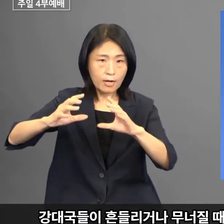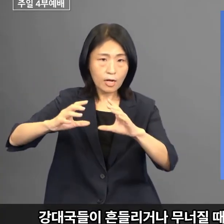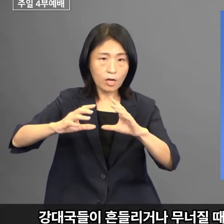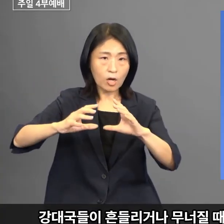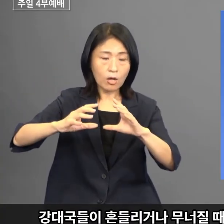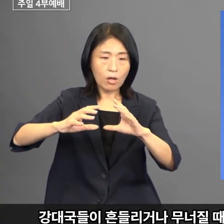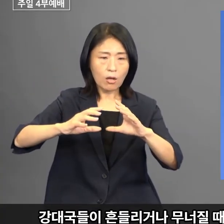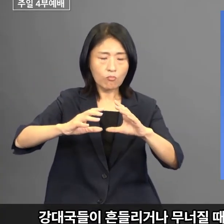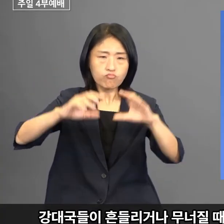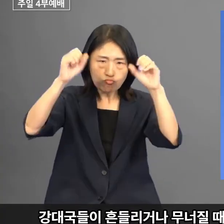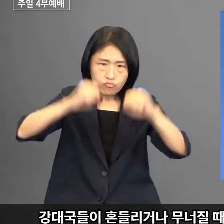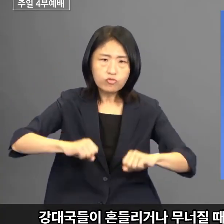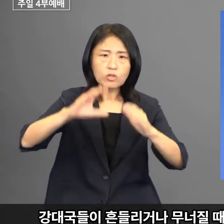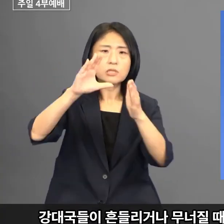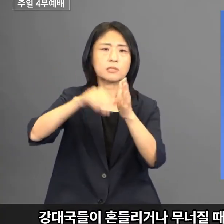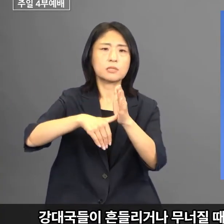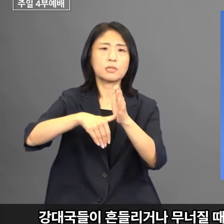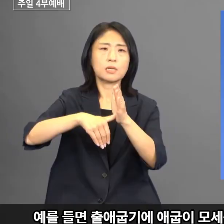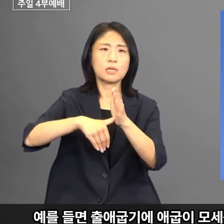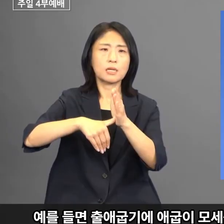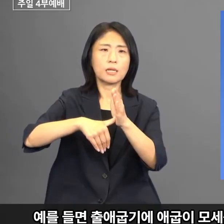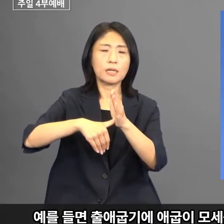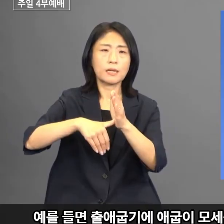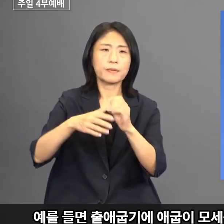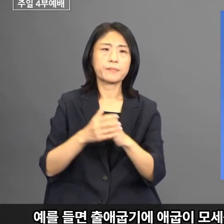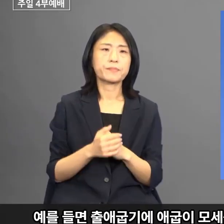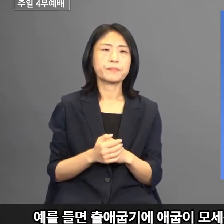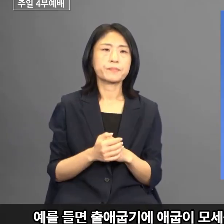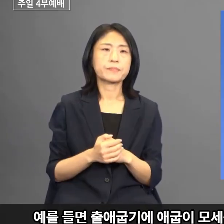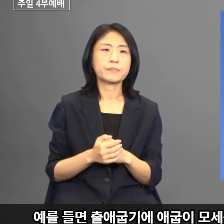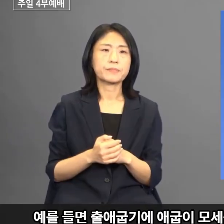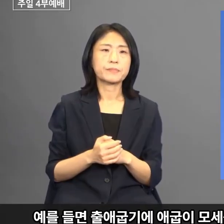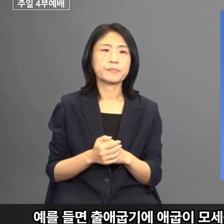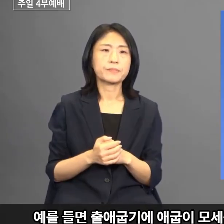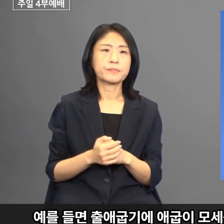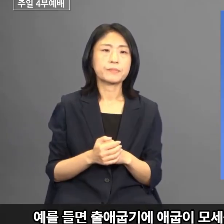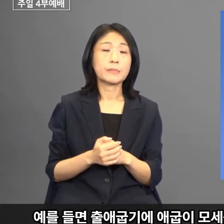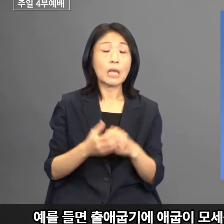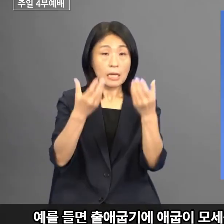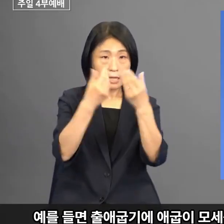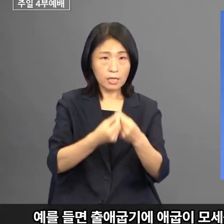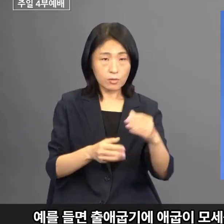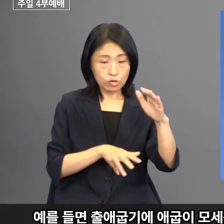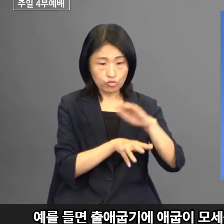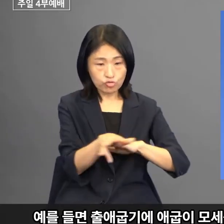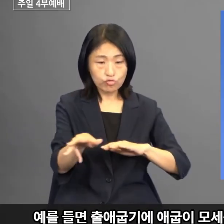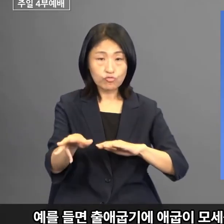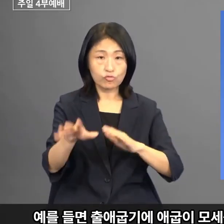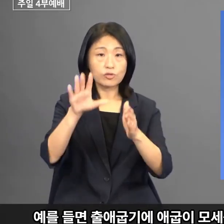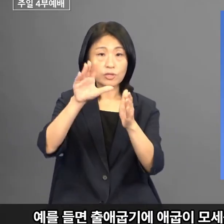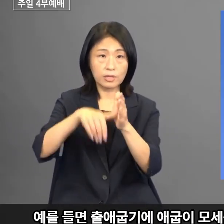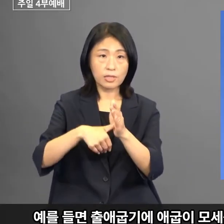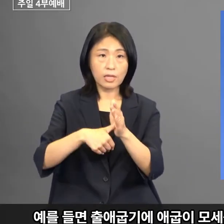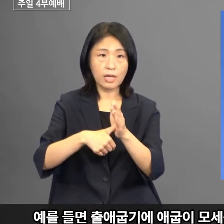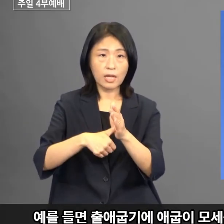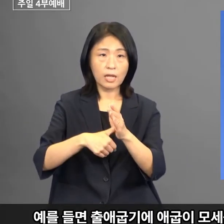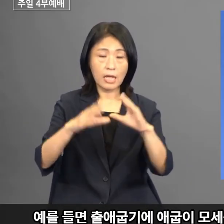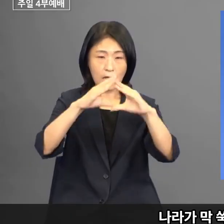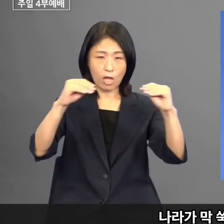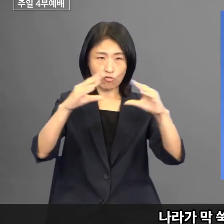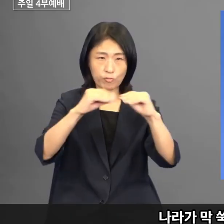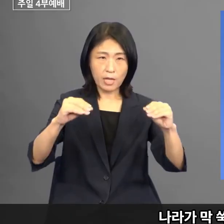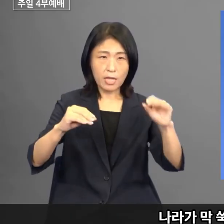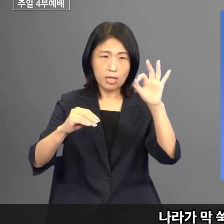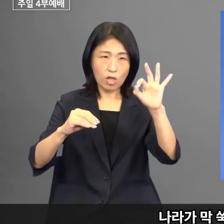무너질 때마다 뭔가 대단한 역사가 일어났어요. 예를 들면 출애굽기에 애굽의 모세를 통하여서 10가지 재앙을 막